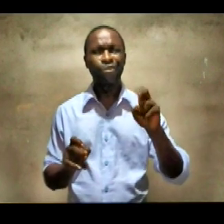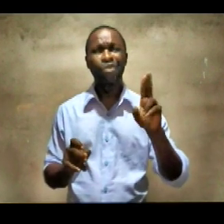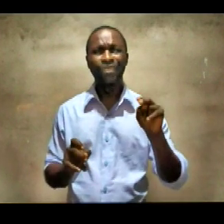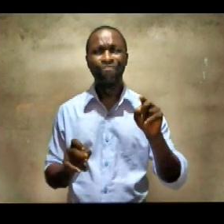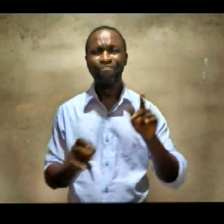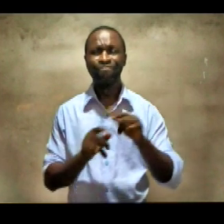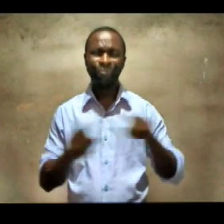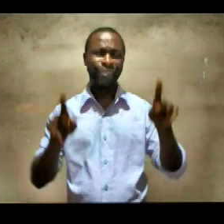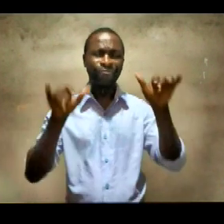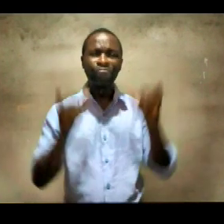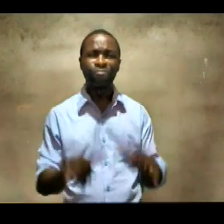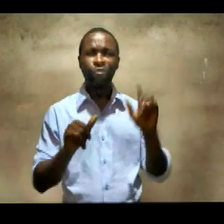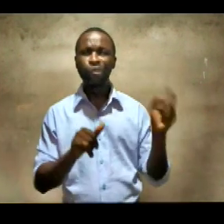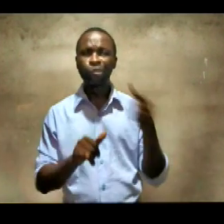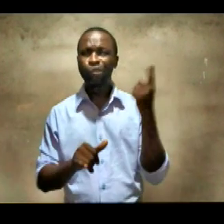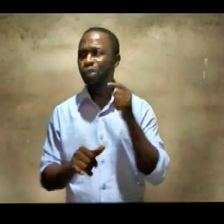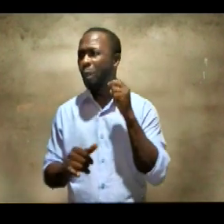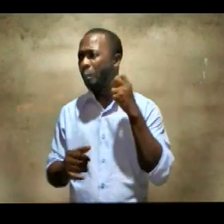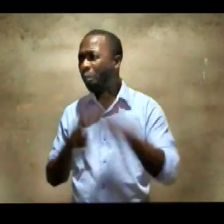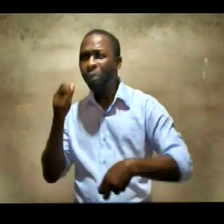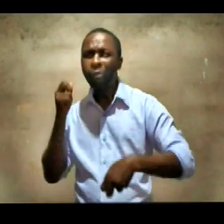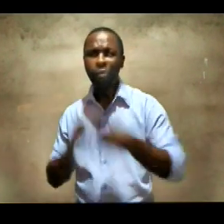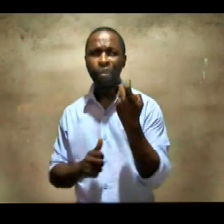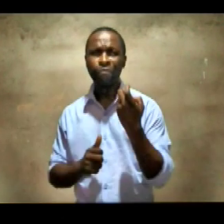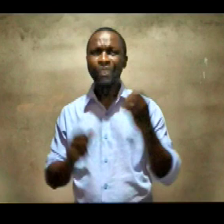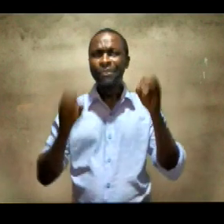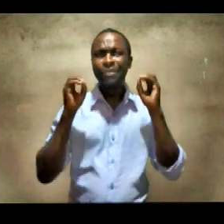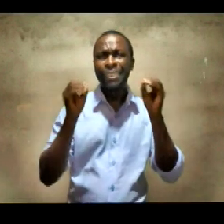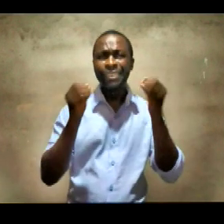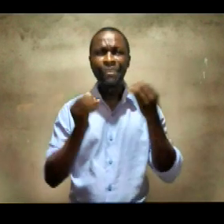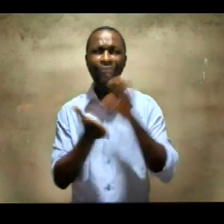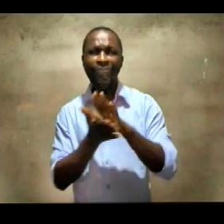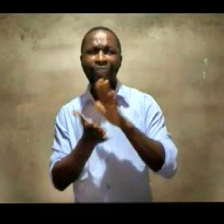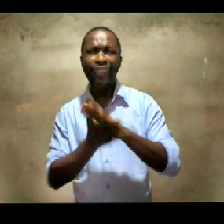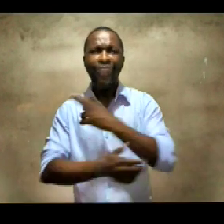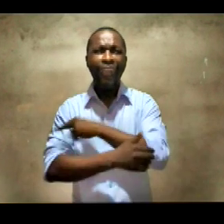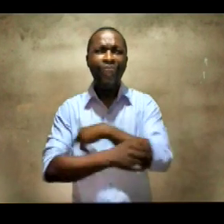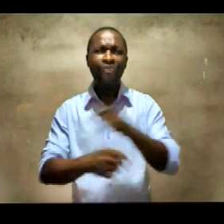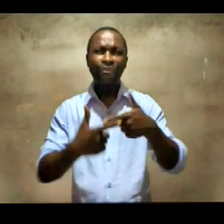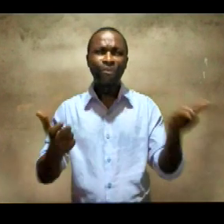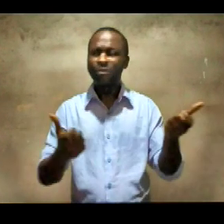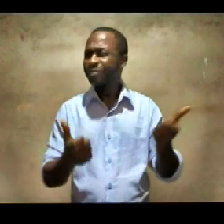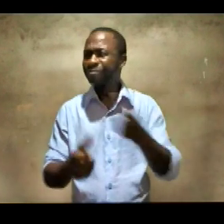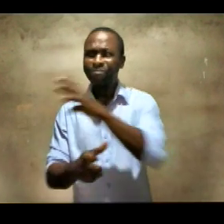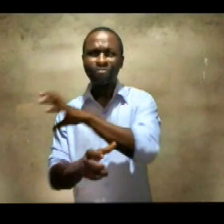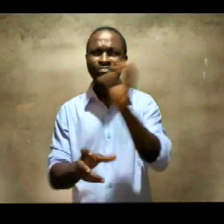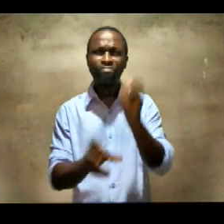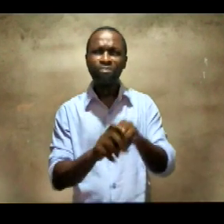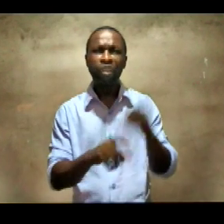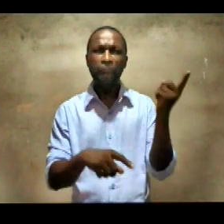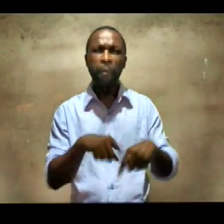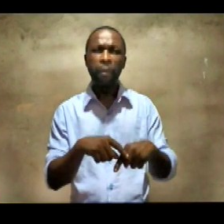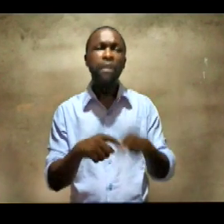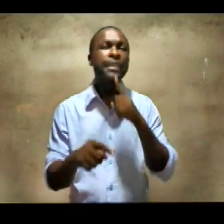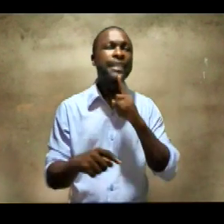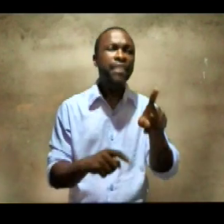68 écoles en écoles inclusives, mais ces écoles manquent d'équipements d'enseignants qualifiés. Beaucoup de